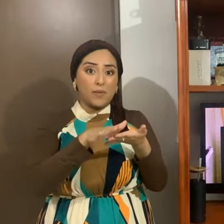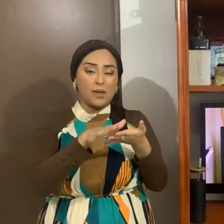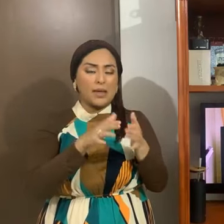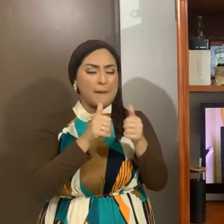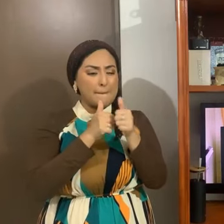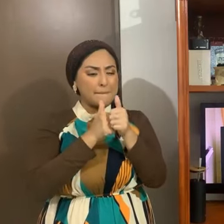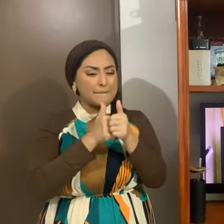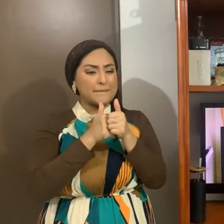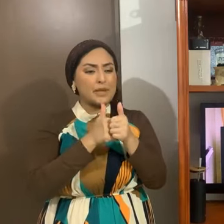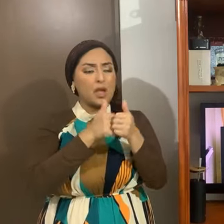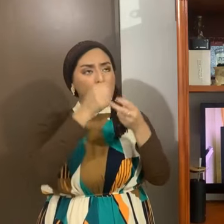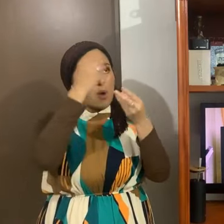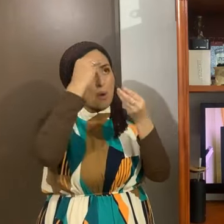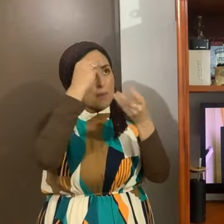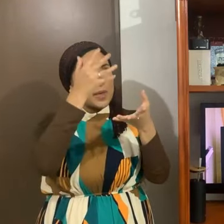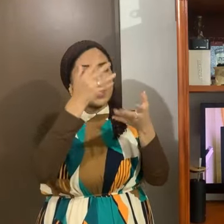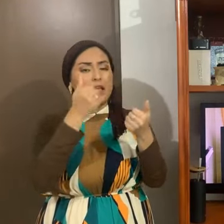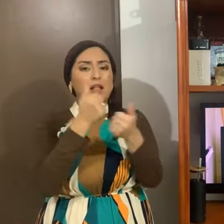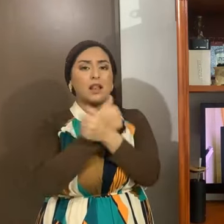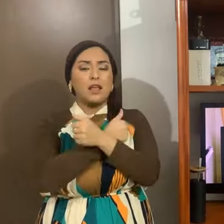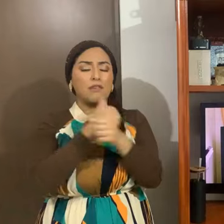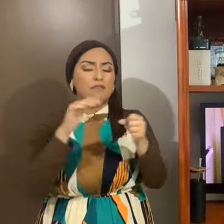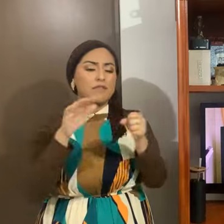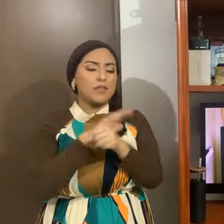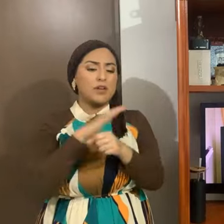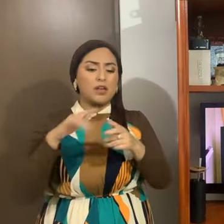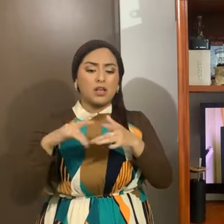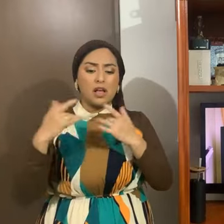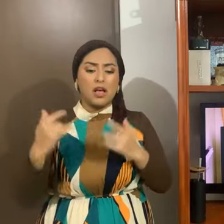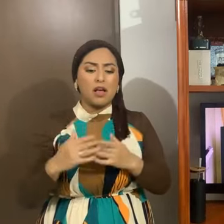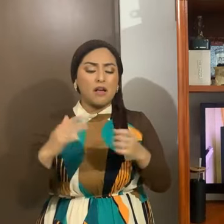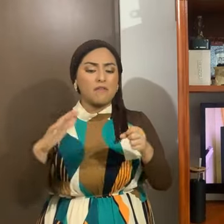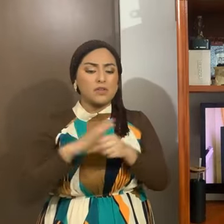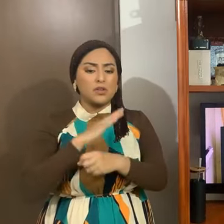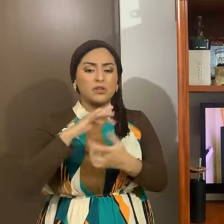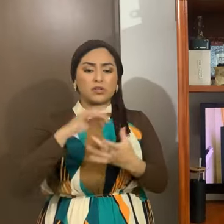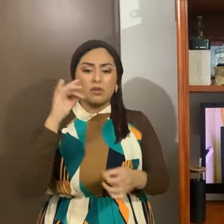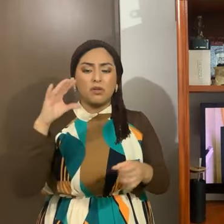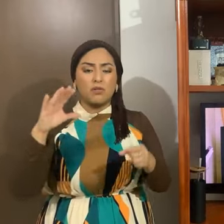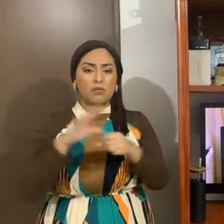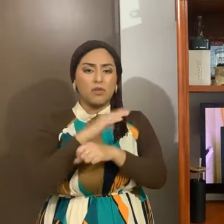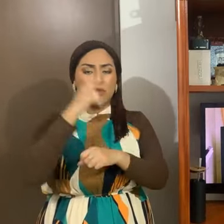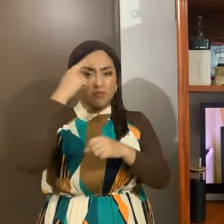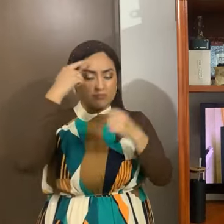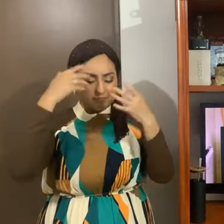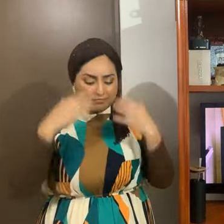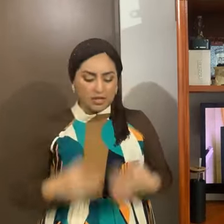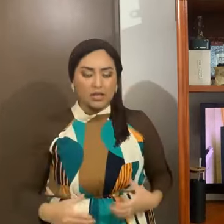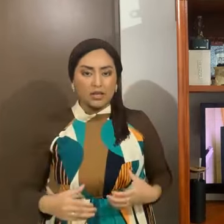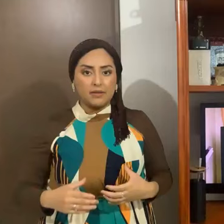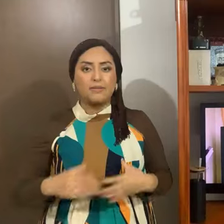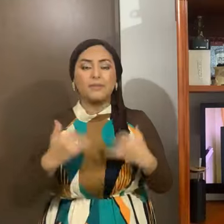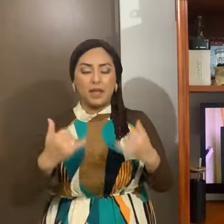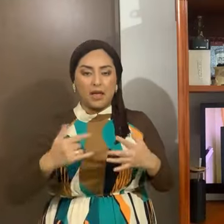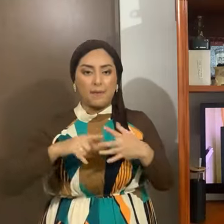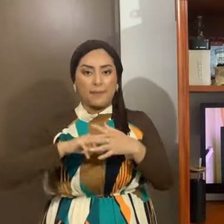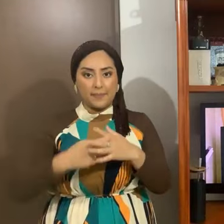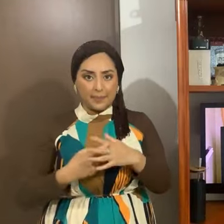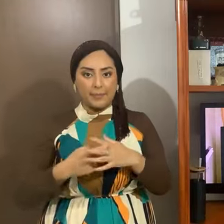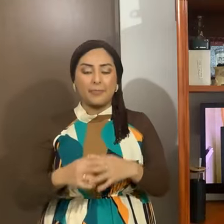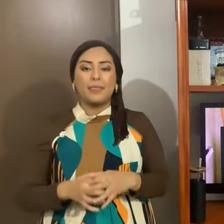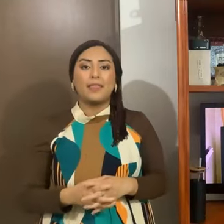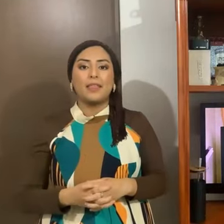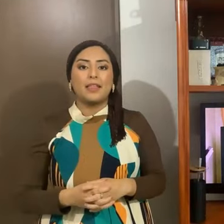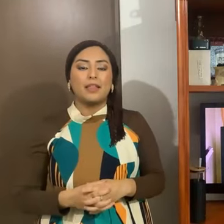de perseverar, de obedecerlo, de amarle con todo nuestro corazón, nuestra alma, nuestra mente y nuestro ser. Así que vamos a empezar, vamos a